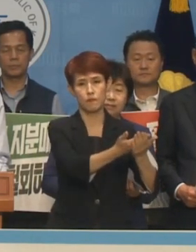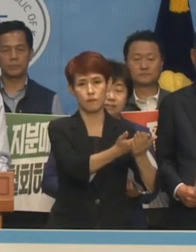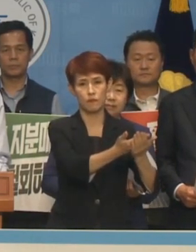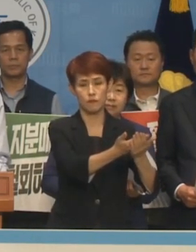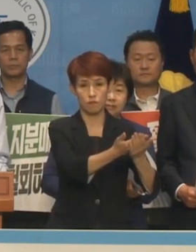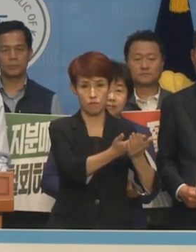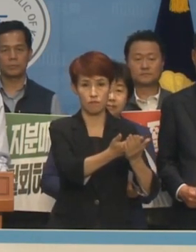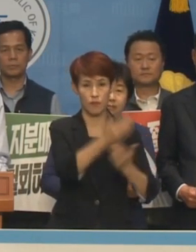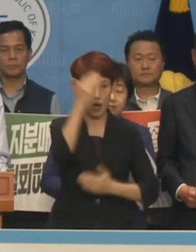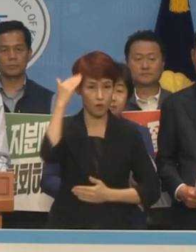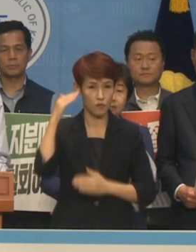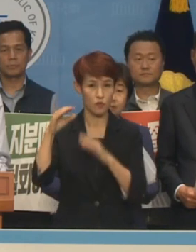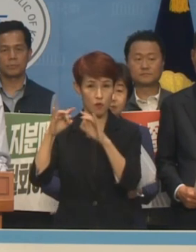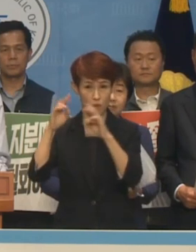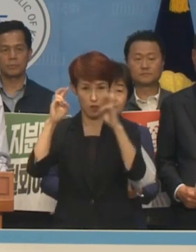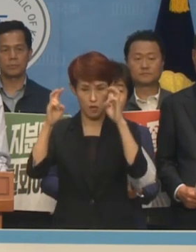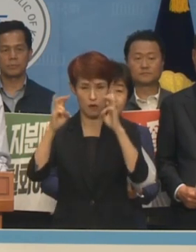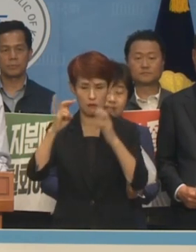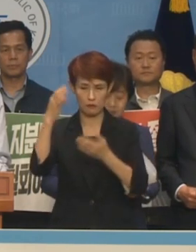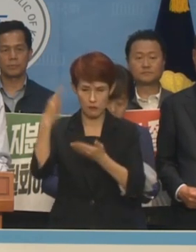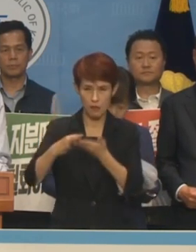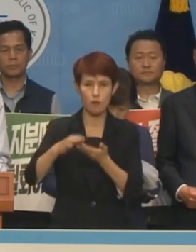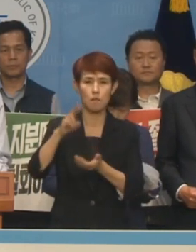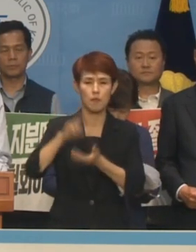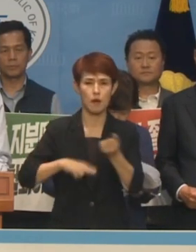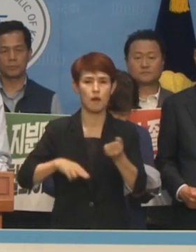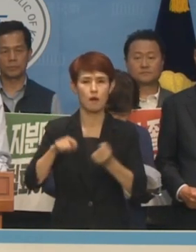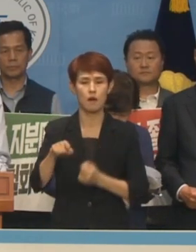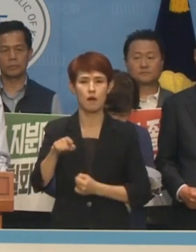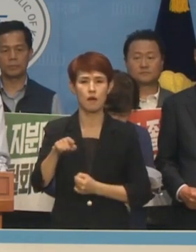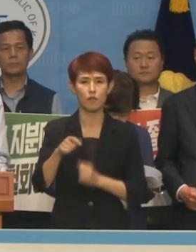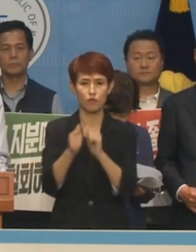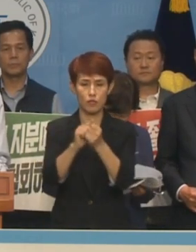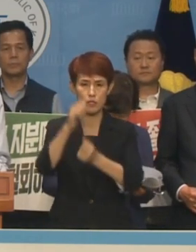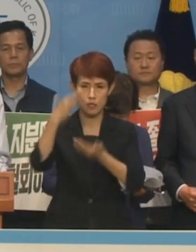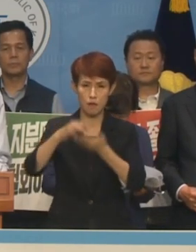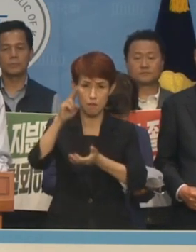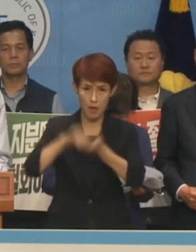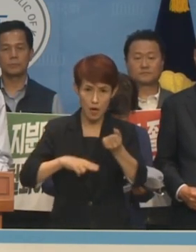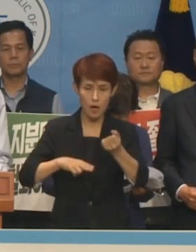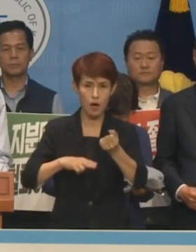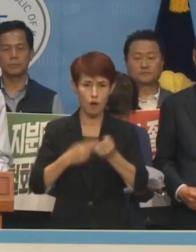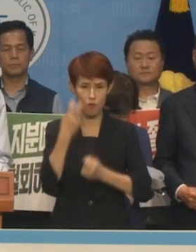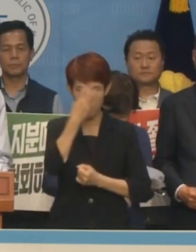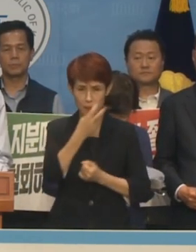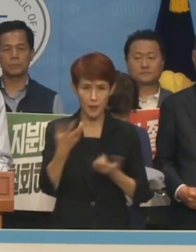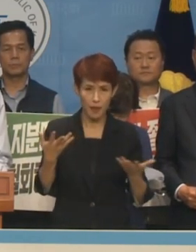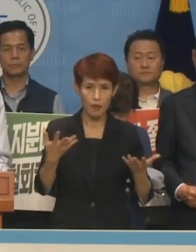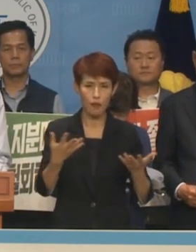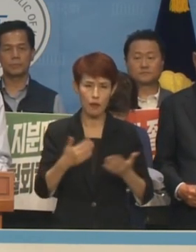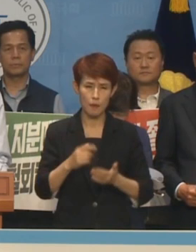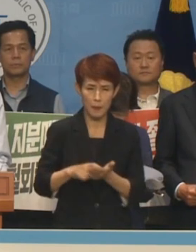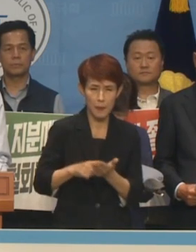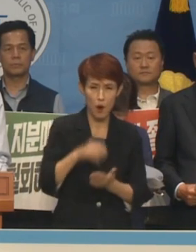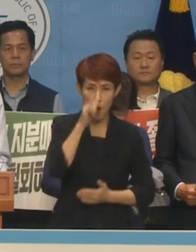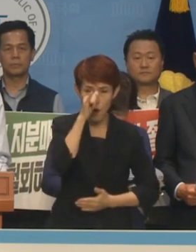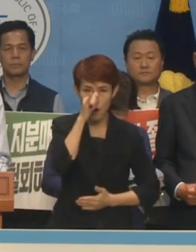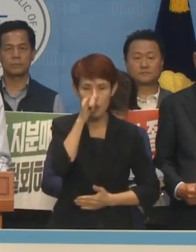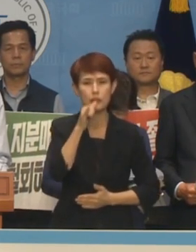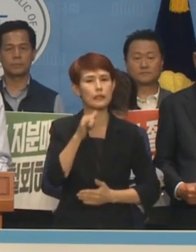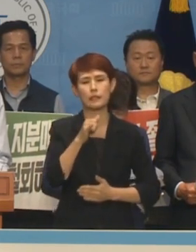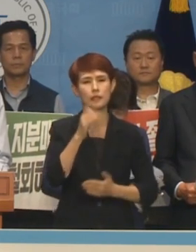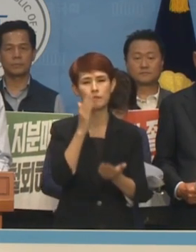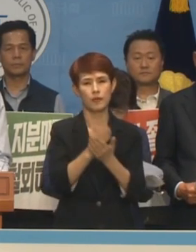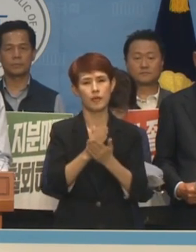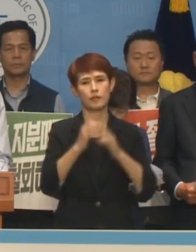이에 한전 KDN을 헐값에 매각하고 제대로 된 타당성 조사도 없이 졸속으로 추진하는 지분 매각의 철회를